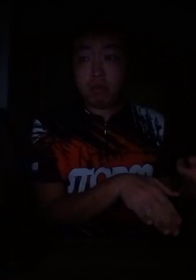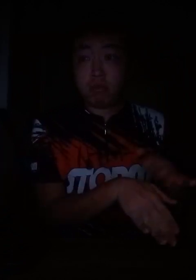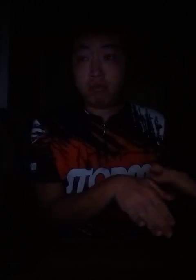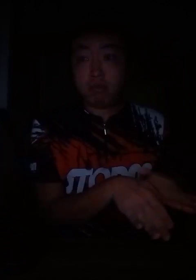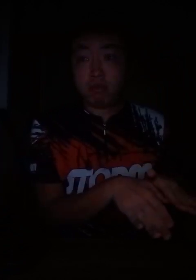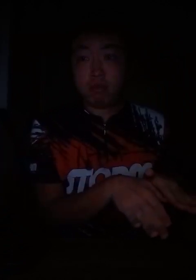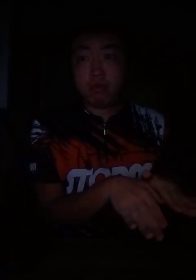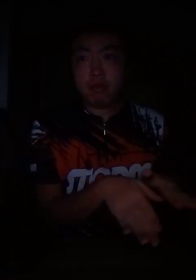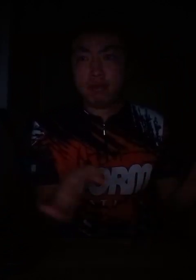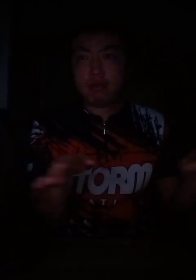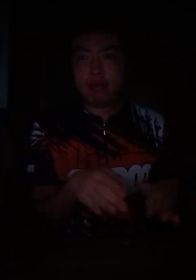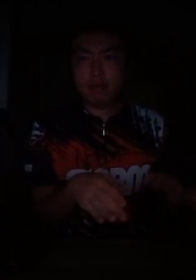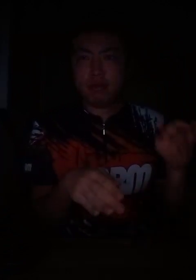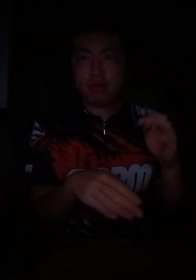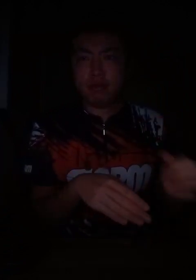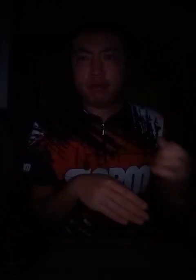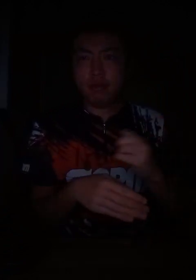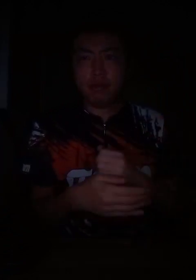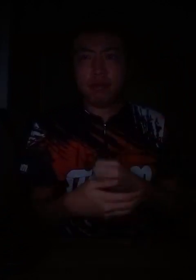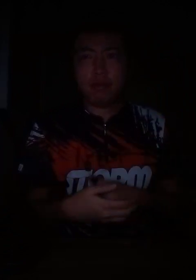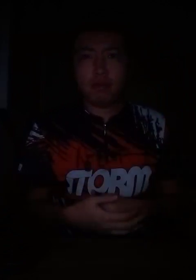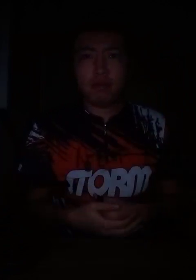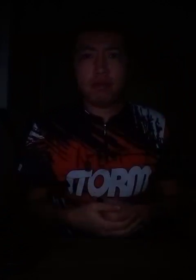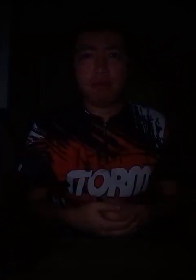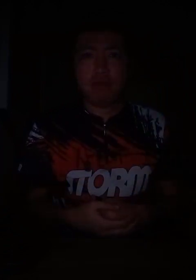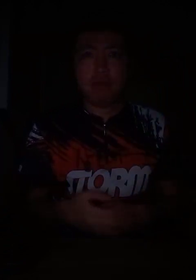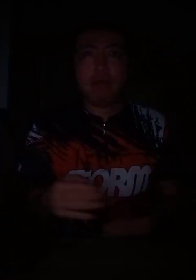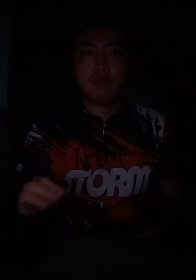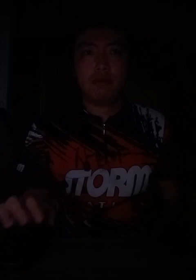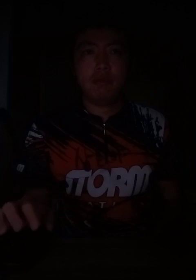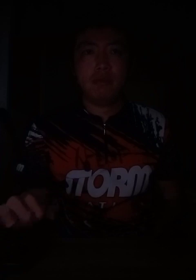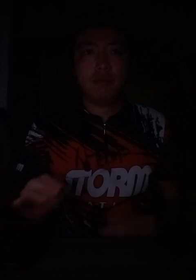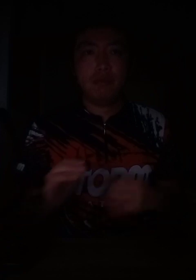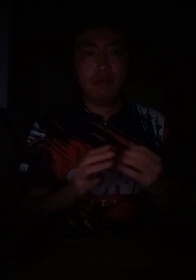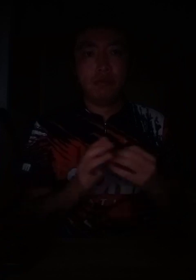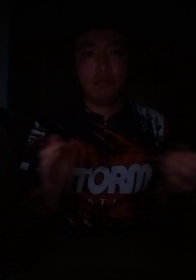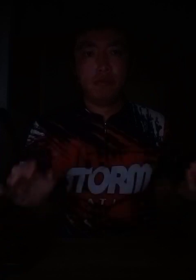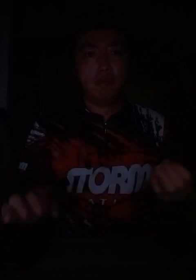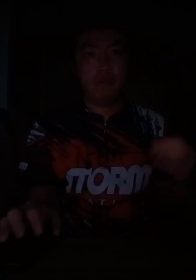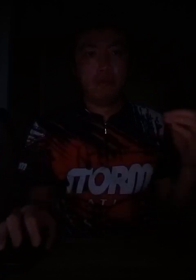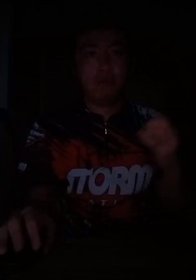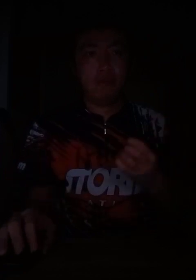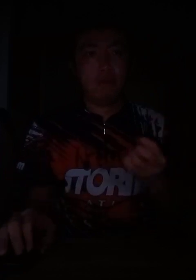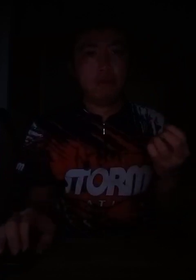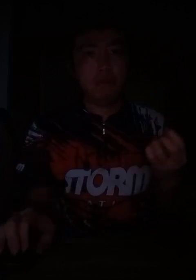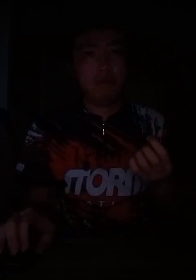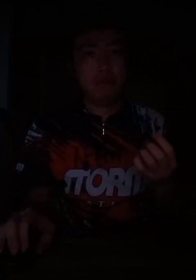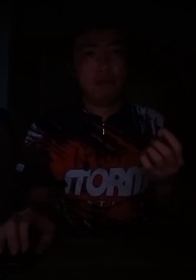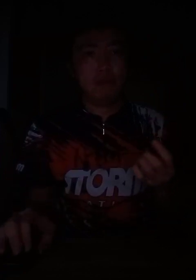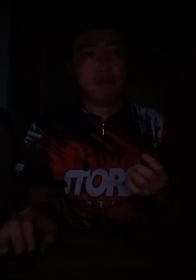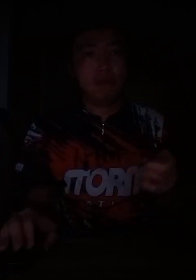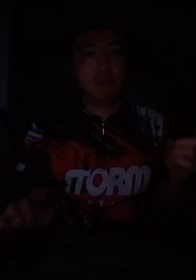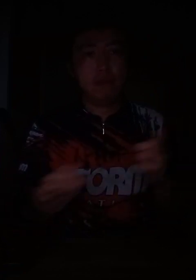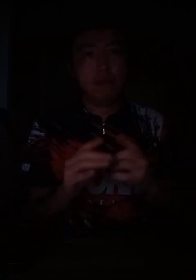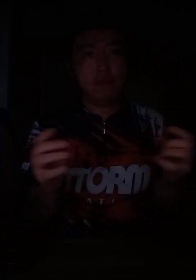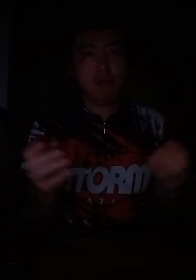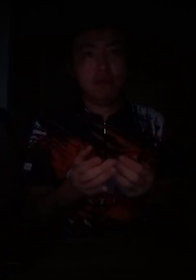한다는 것 자체가 말이죠. 알겠습니다. 이 사건의 진실을 추적하고 싶으십니까? 그렇다면 사반 채널을